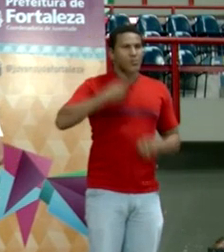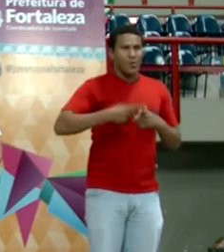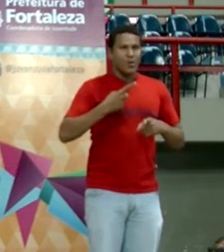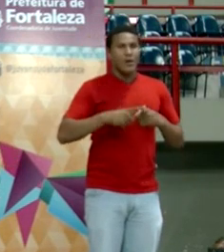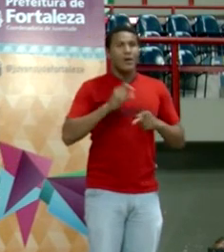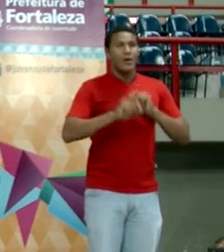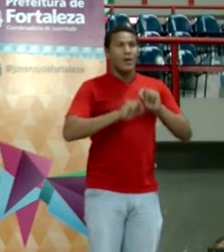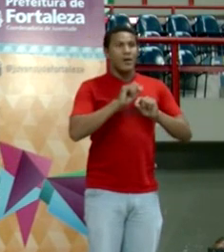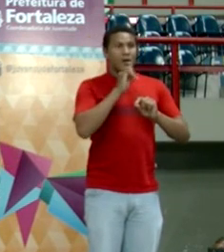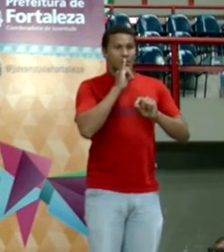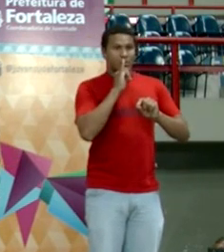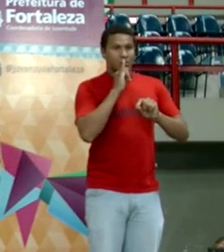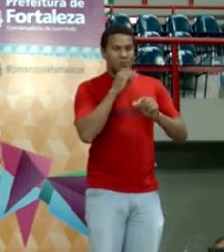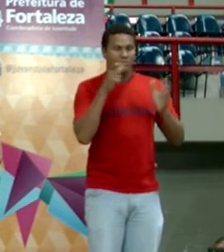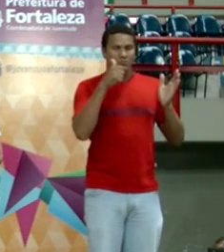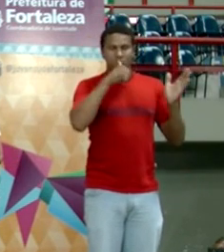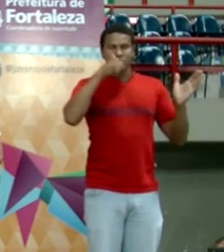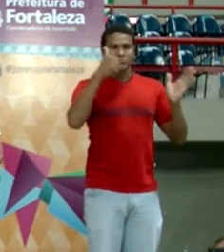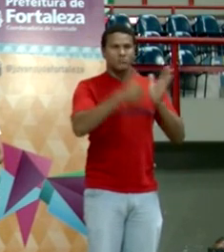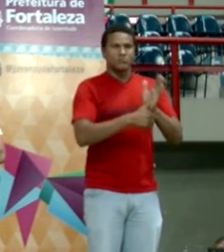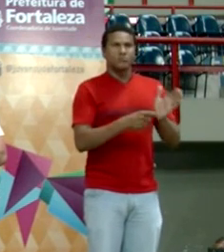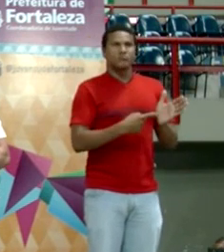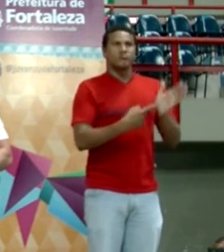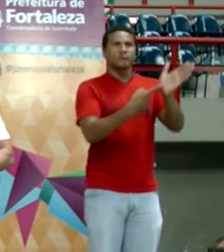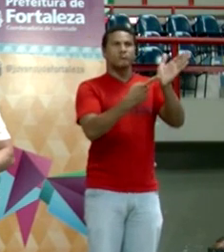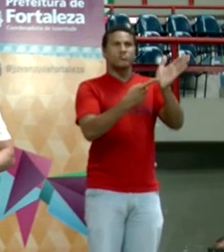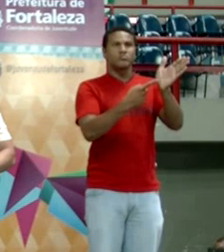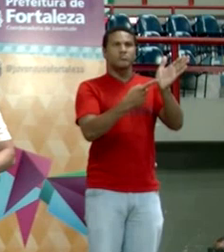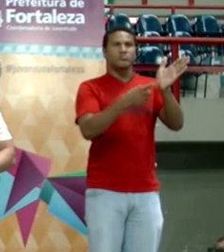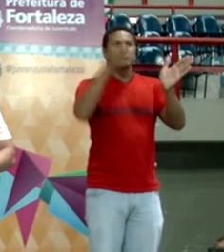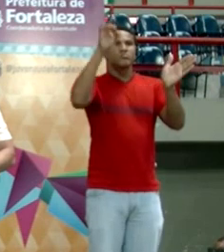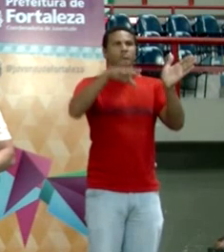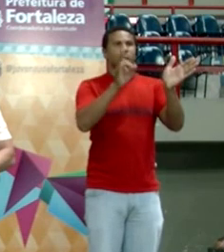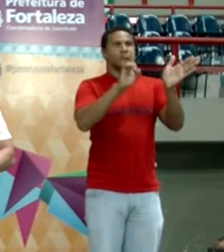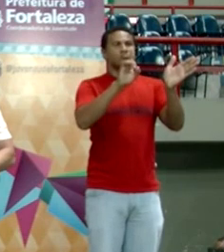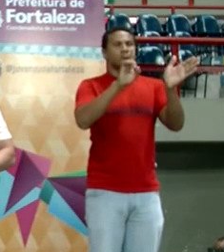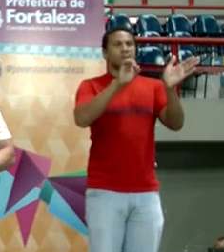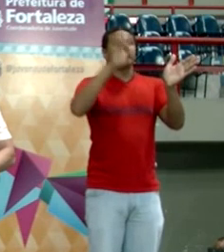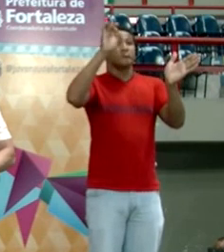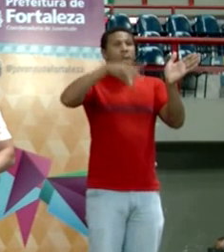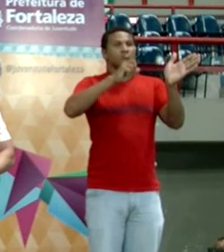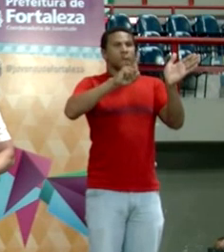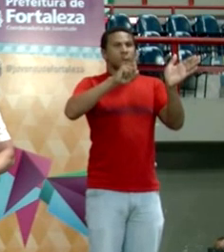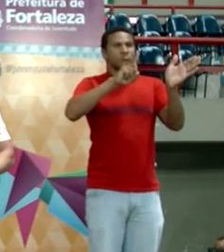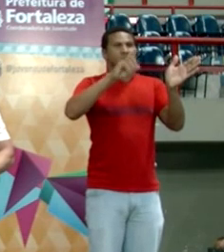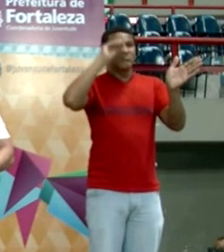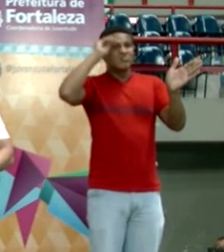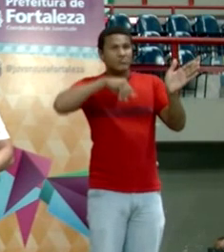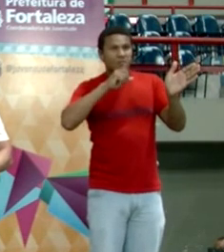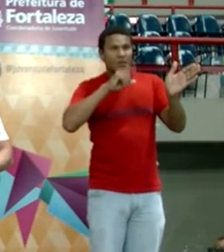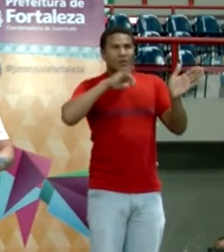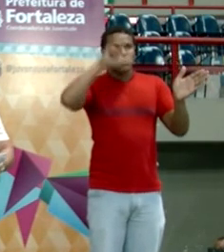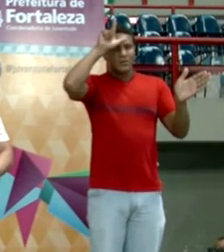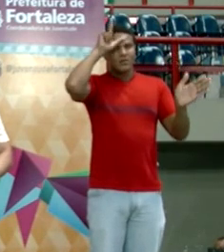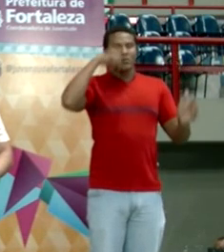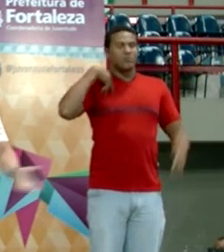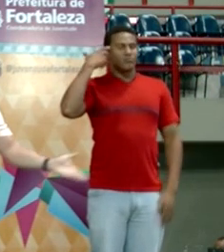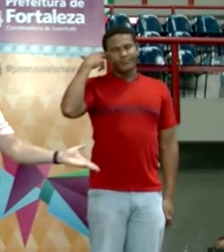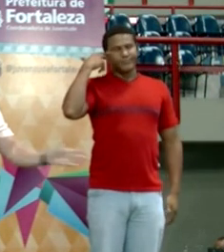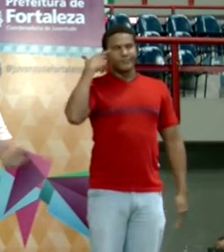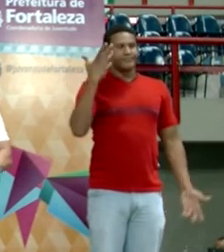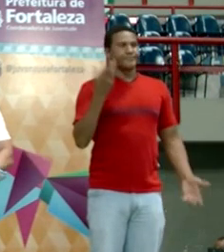carta dizendo: não desistam. Quem desiste não é alemão. Aí ele se mata.